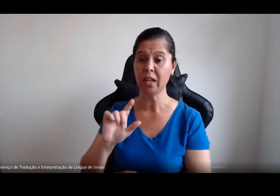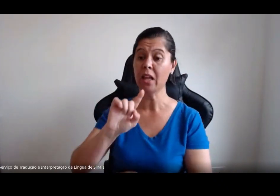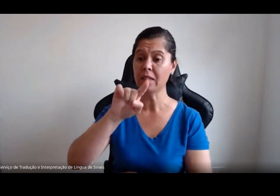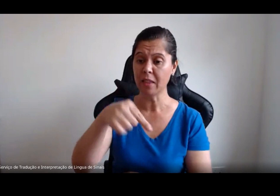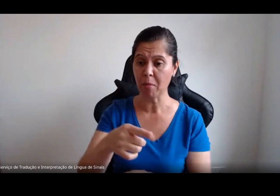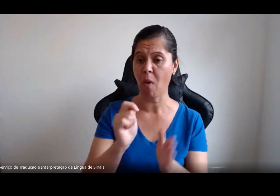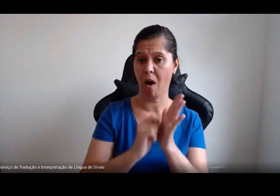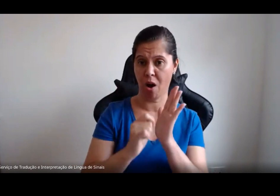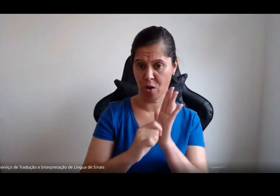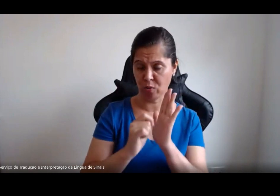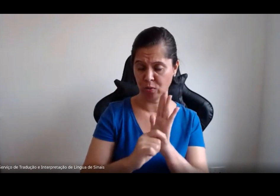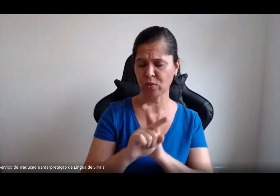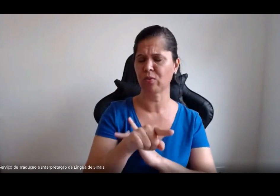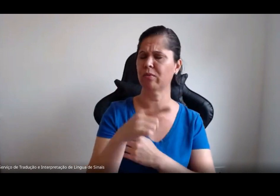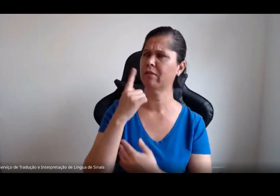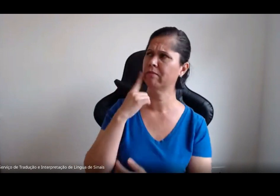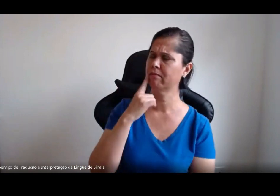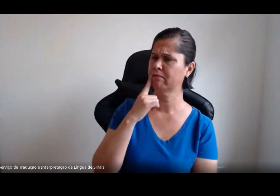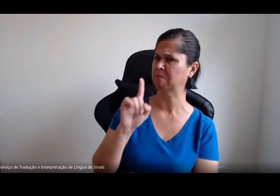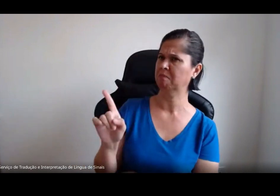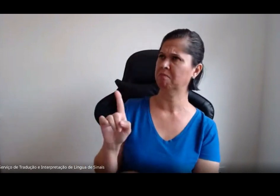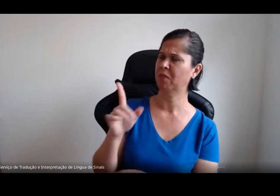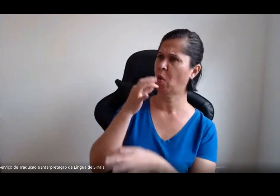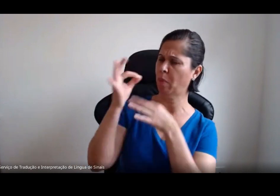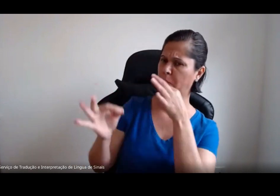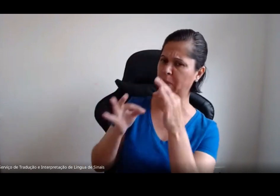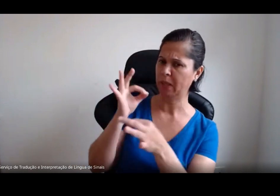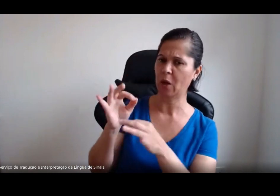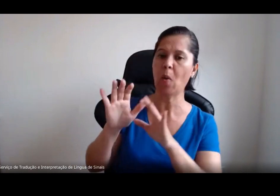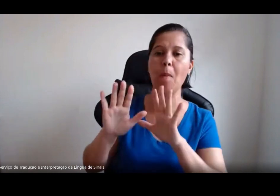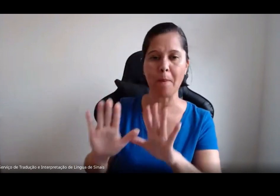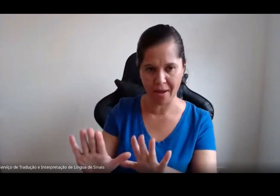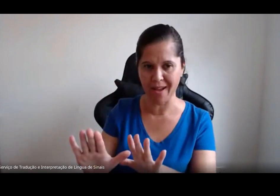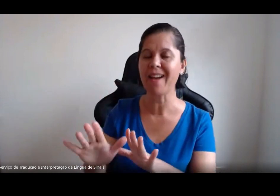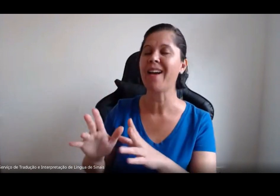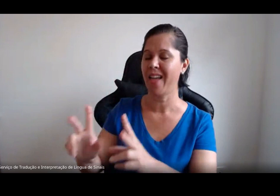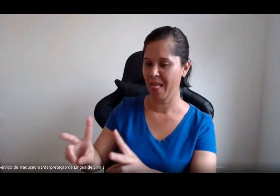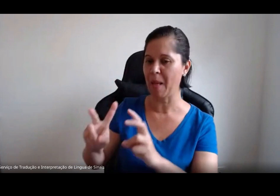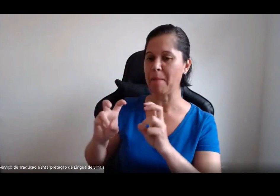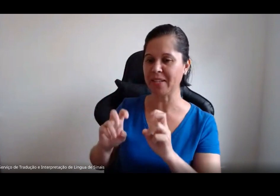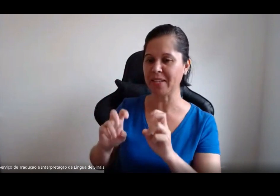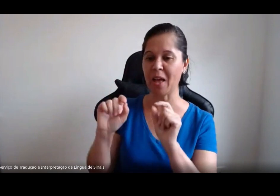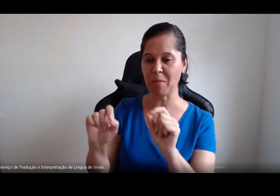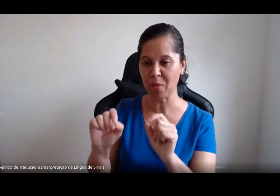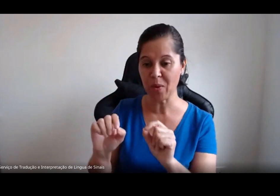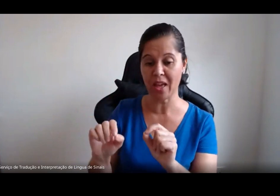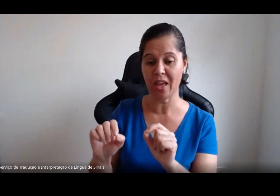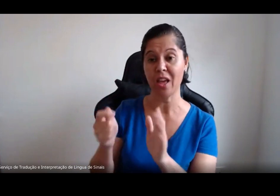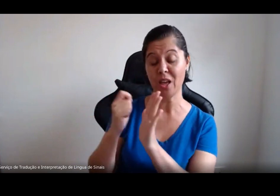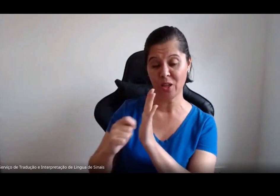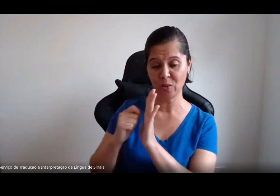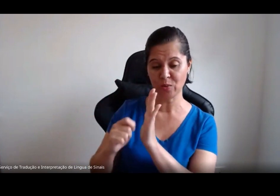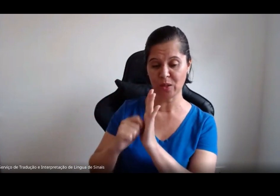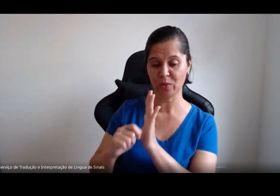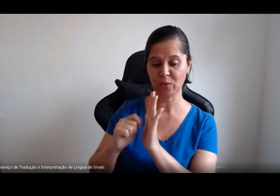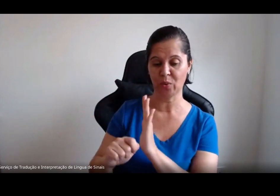anos depois, a Jaquela vai contestar um pouco essa opinião, dizendo que há exceções, mas ela não deixa de reconhecer que o Bourdieu e o